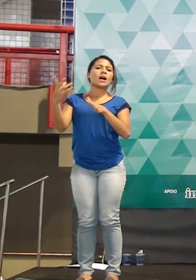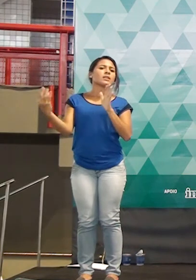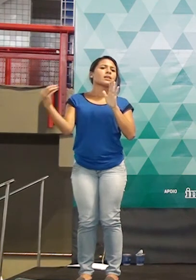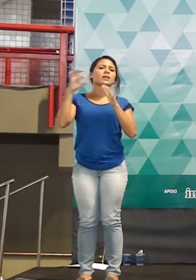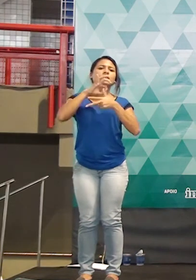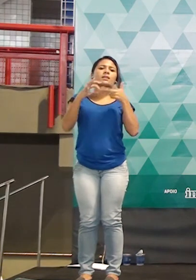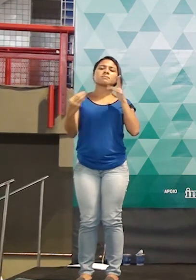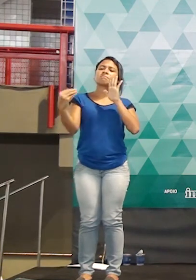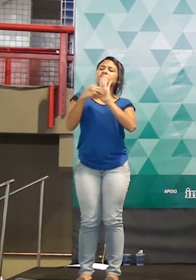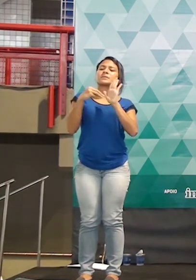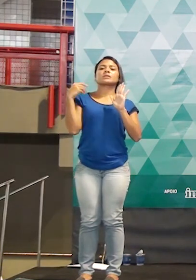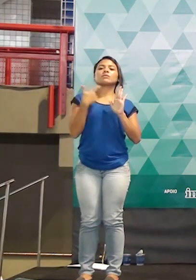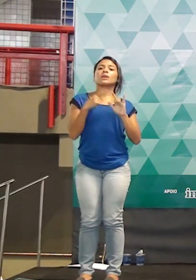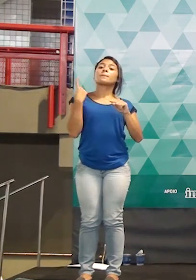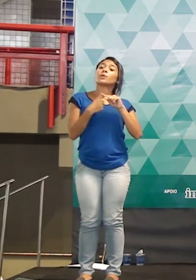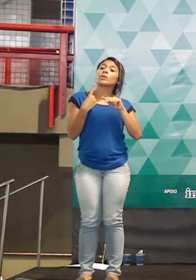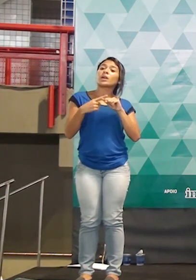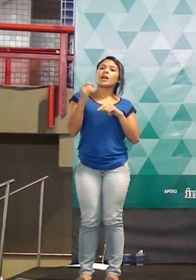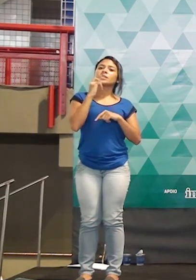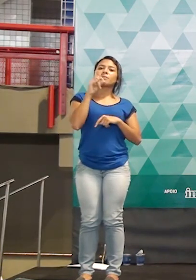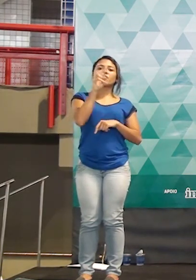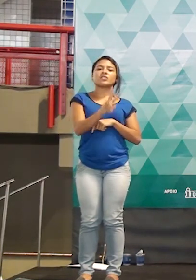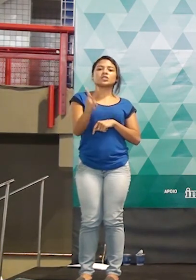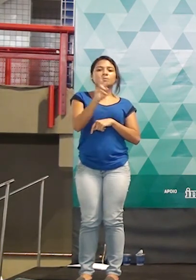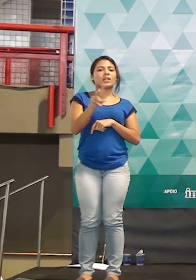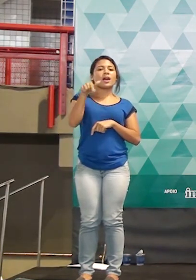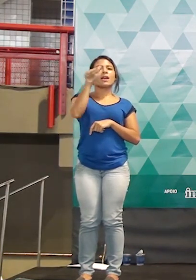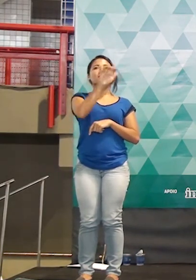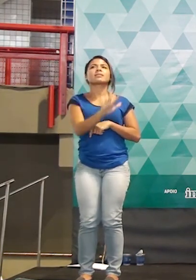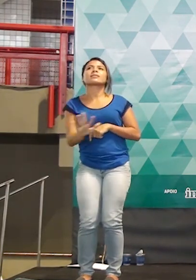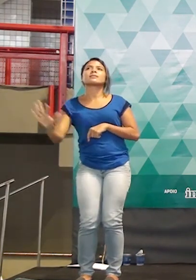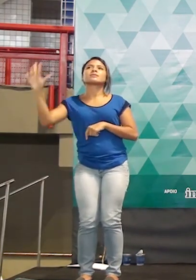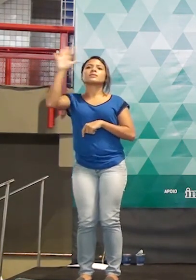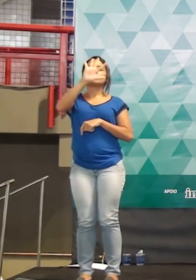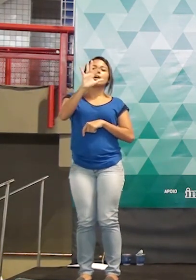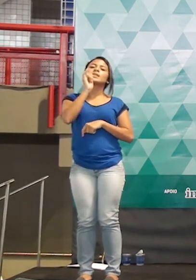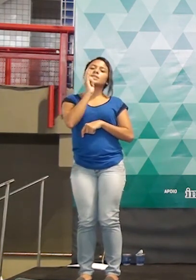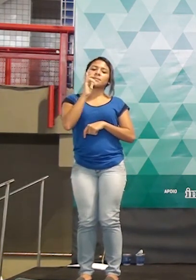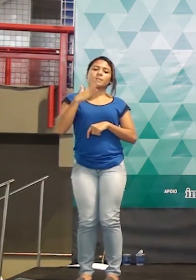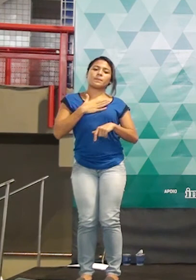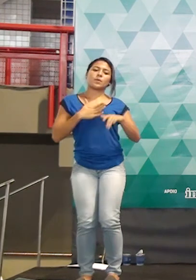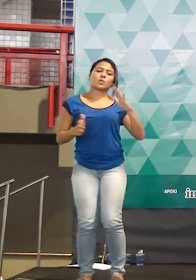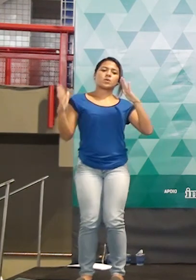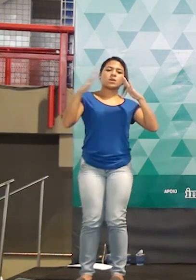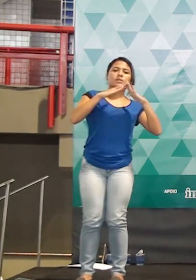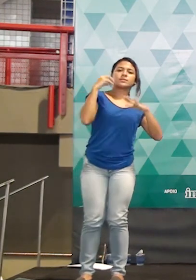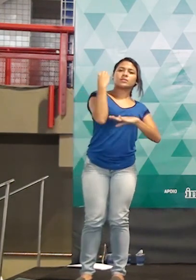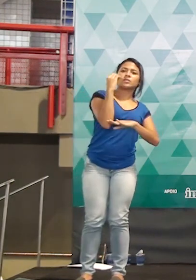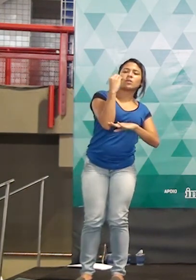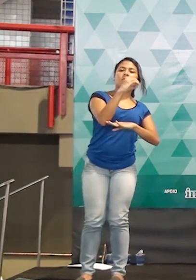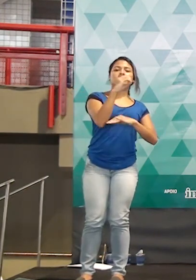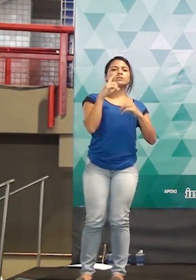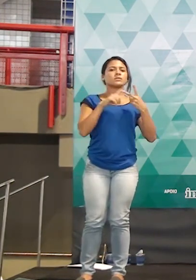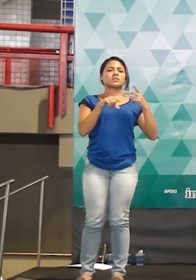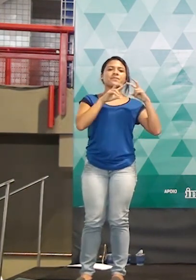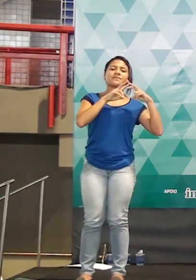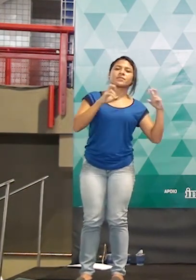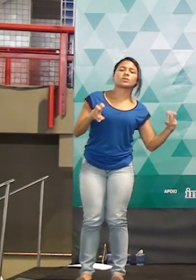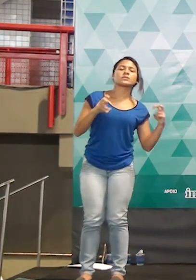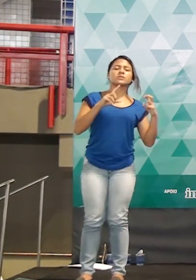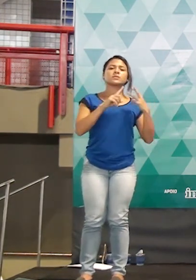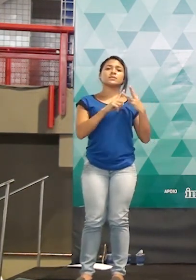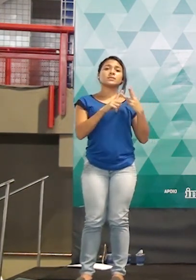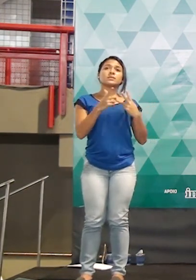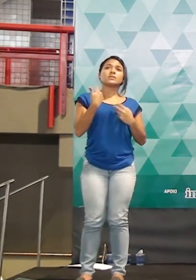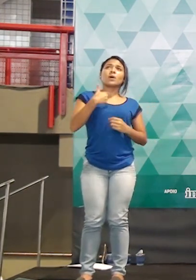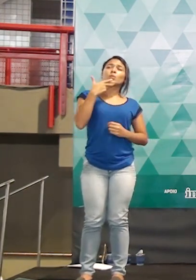o vestibular é nacional, um aluno que mora em Porto Alegre, que mora em Curitiba, que mora em Florianópolis, ele